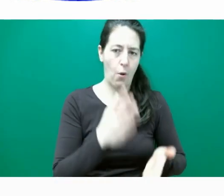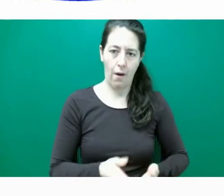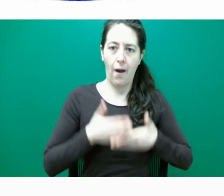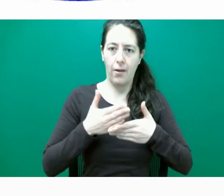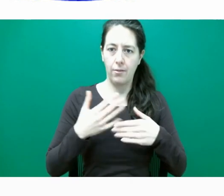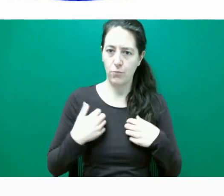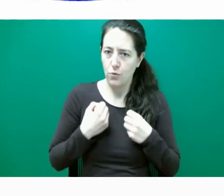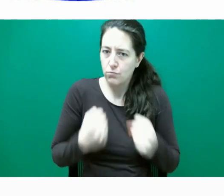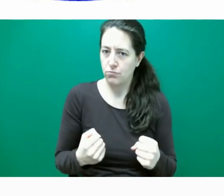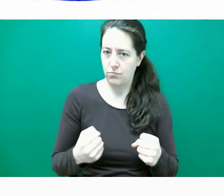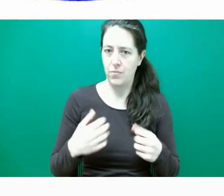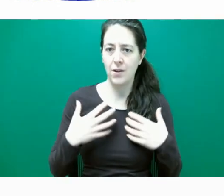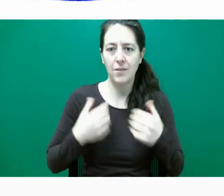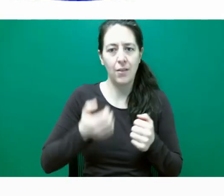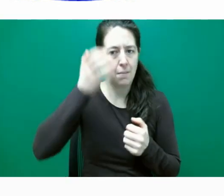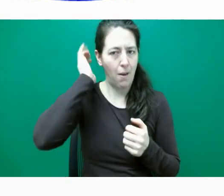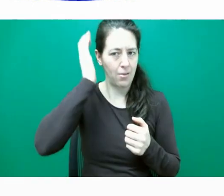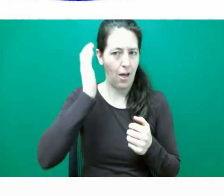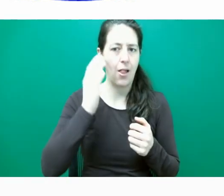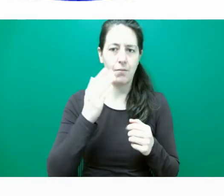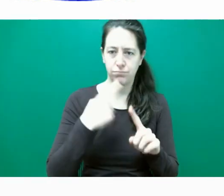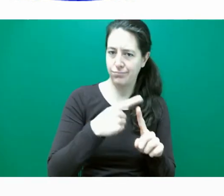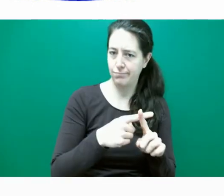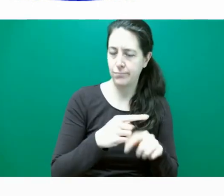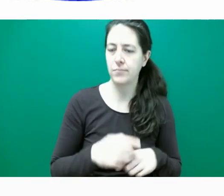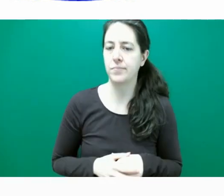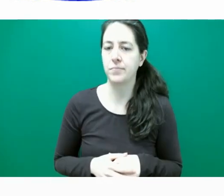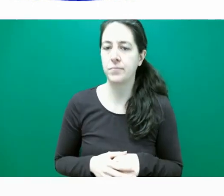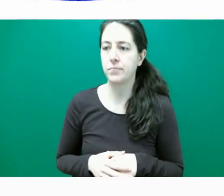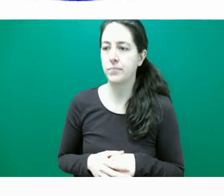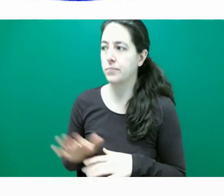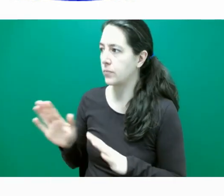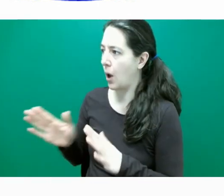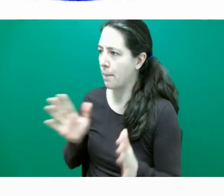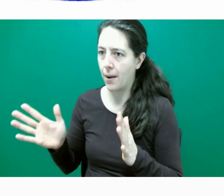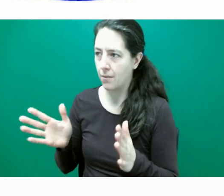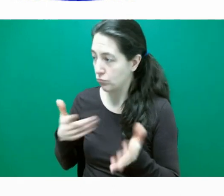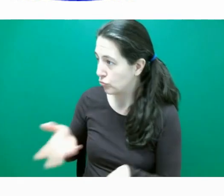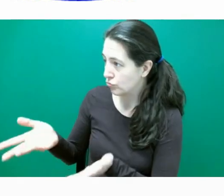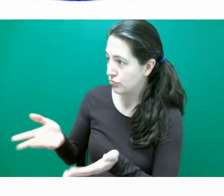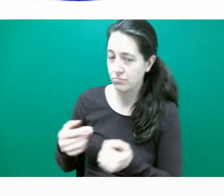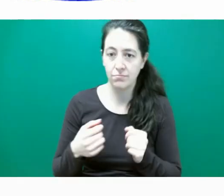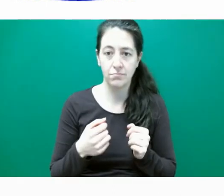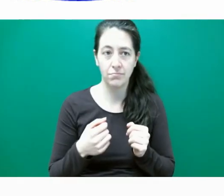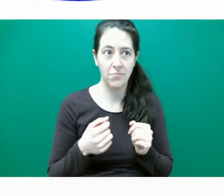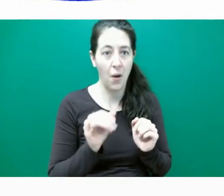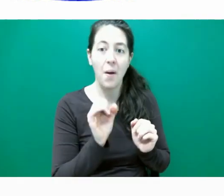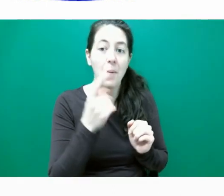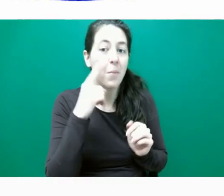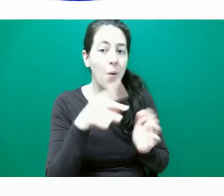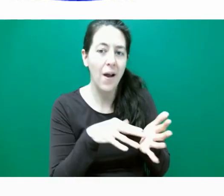ou à construire une santé mentale, une bonne santé mentale. On parle... Oui. Allez-y. Ben, pour les élèves